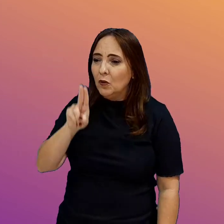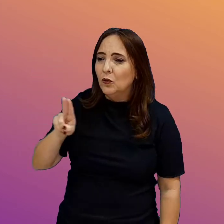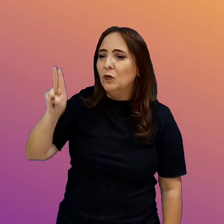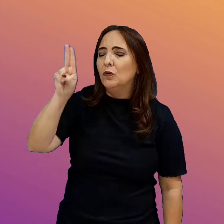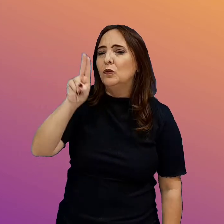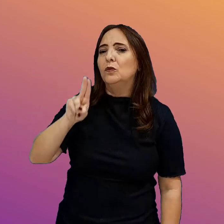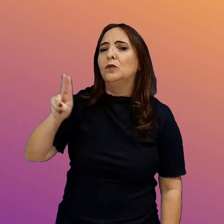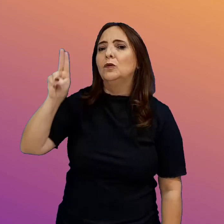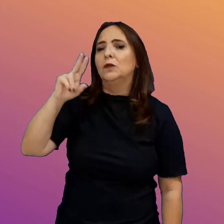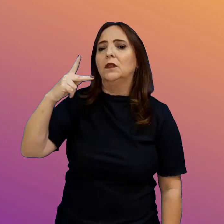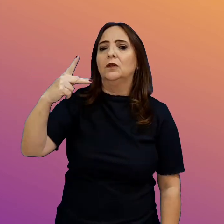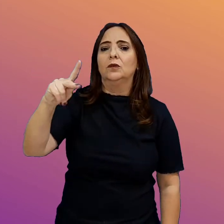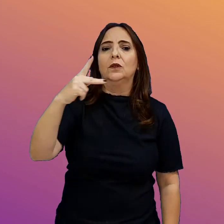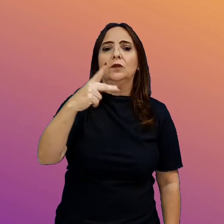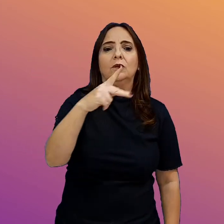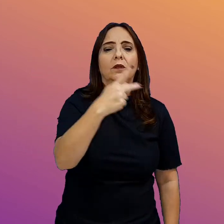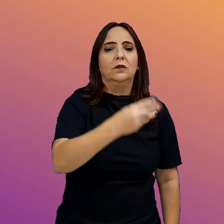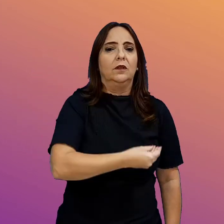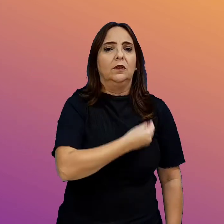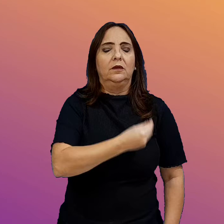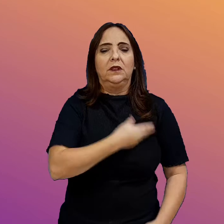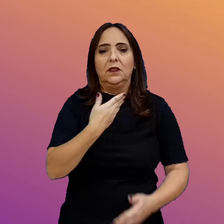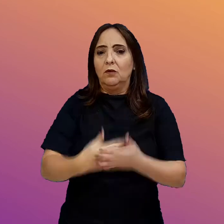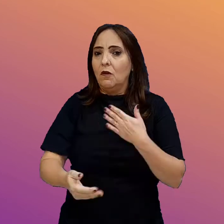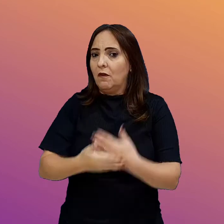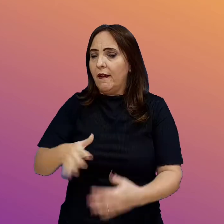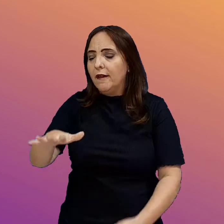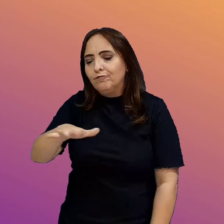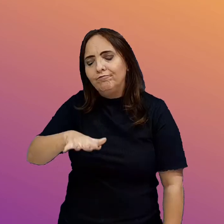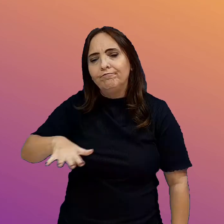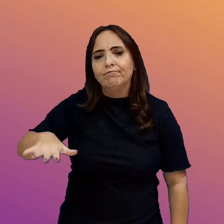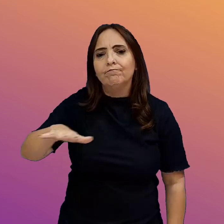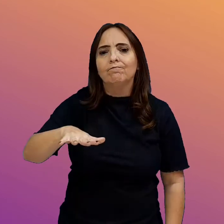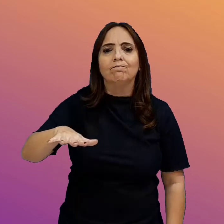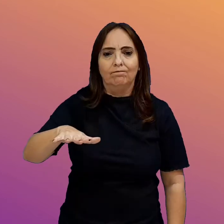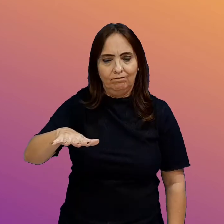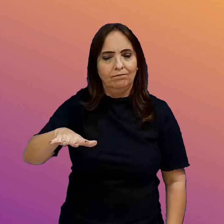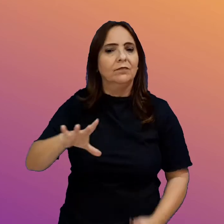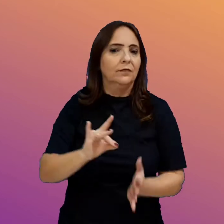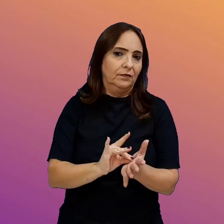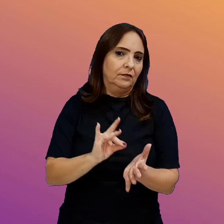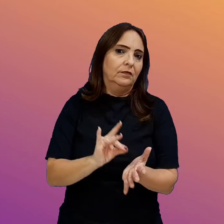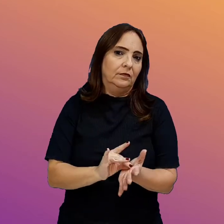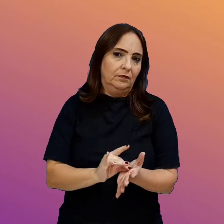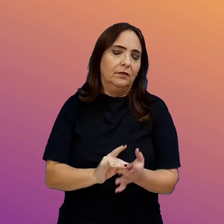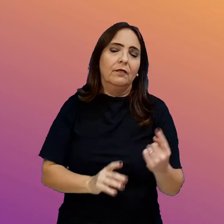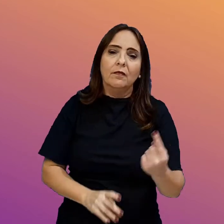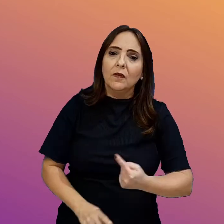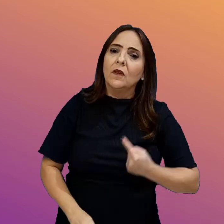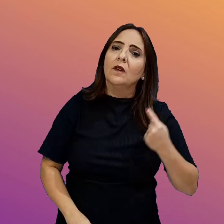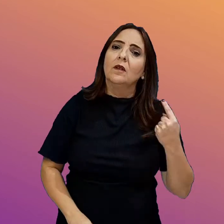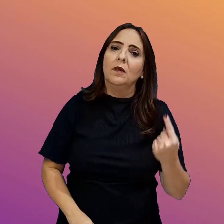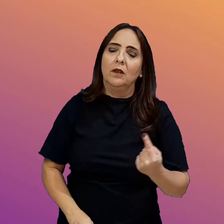a sua vida em qualquer área que você estiver. E para a gente, como o Daniel